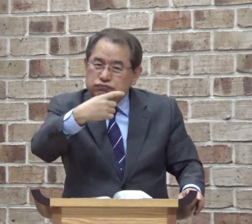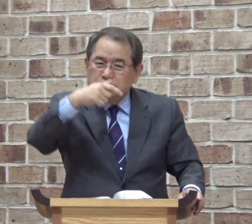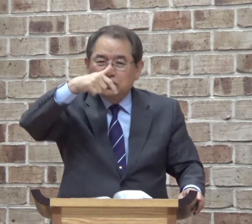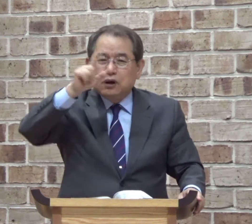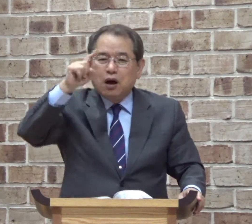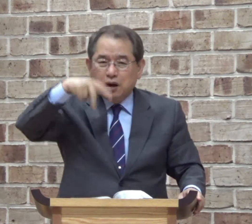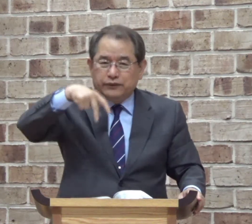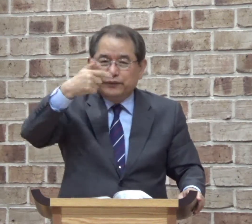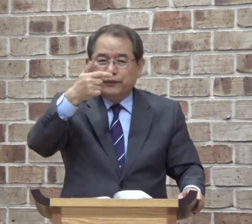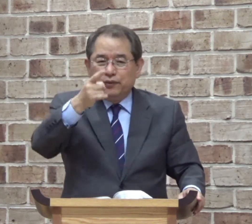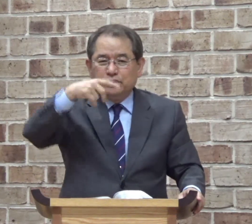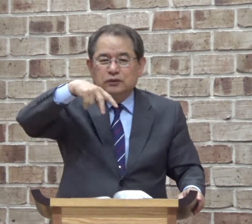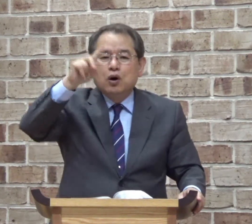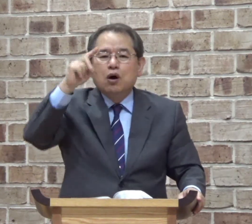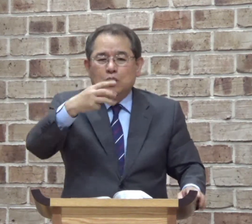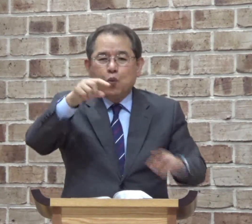느부갓네살 왕의 아들입니다.